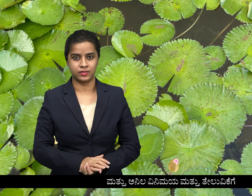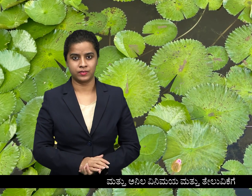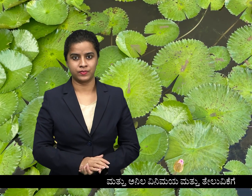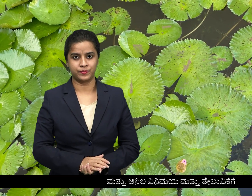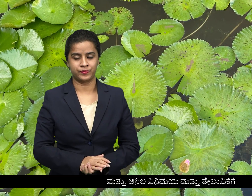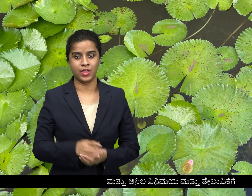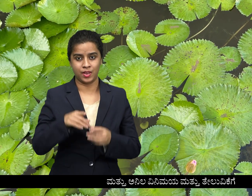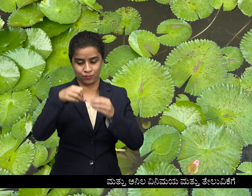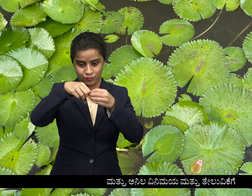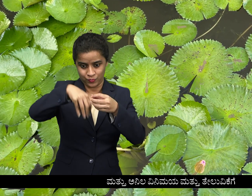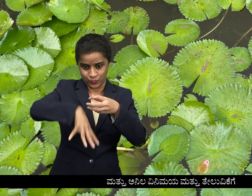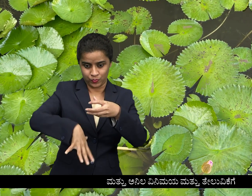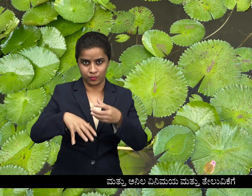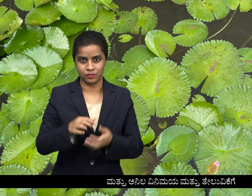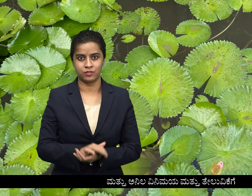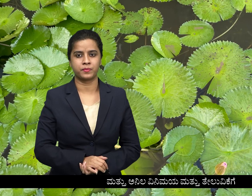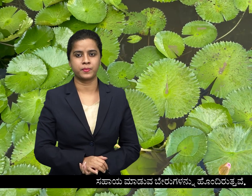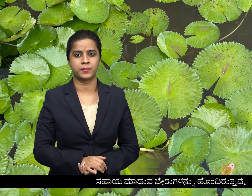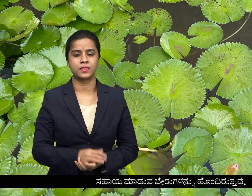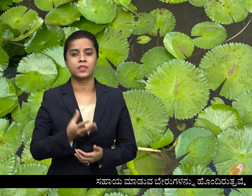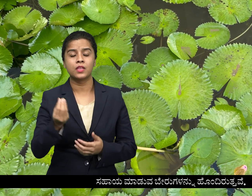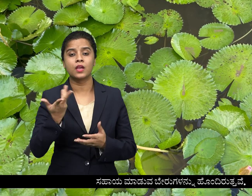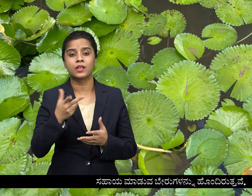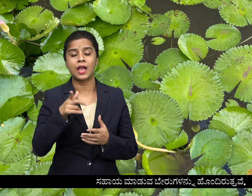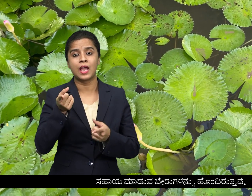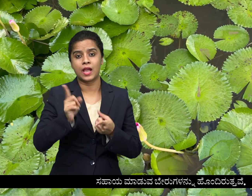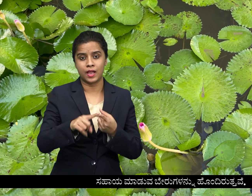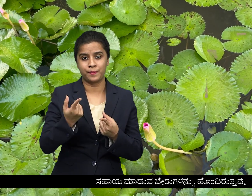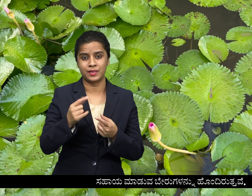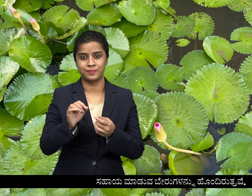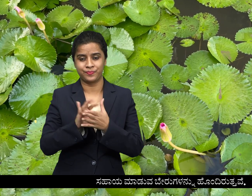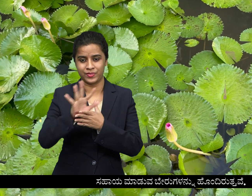ಮತ್ತು ಅನಿಲ ವಿನಿಮಯ ಮತ್ತು ತೇಲುವಿಕೆಗೆ ಸಹಾಯ ಮಾಡುವ ಬೇರುಗಳನ್ನ ಹೊಂದಿರುತ್ತದೆ.